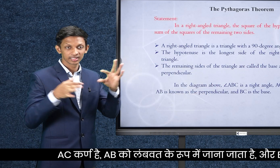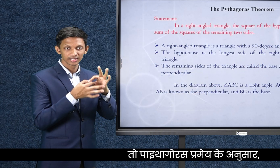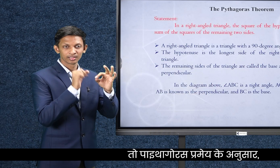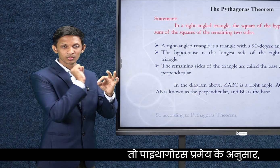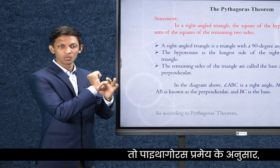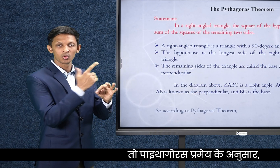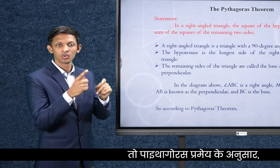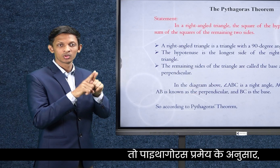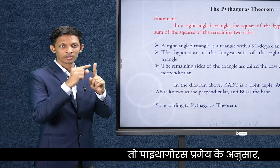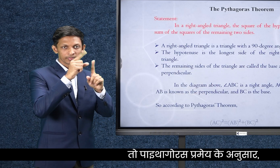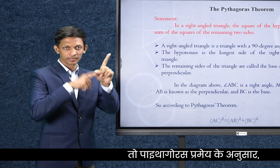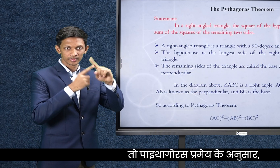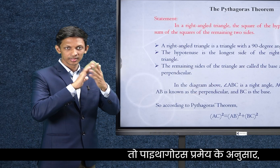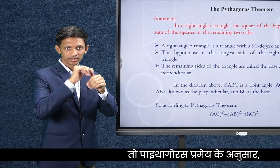तो पाइथागोरस प्रमेय के अनुसार